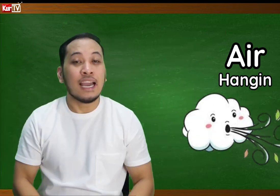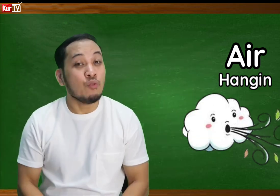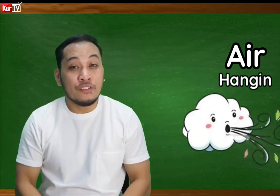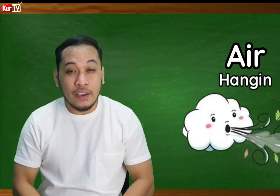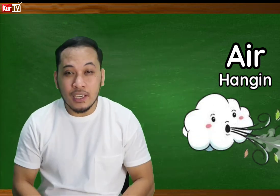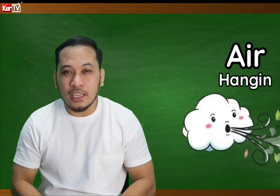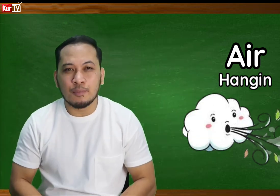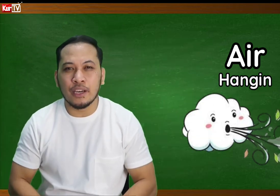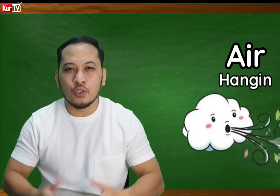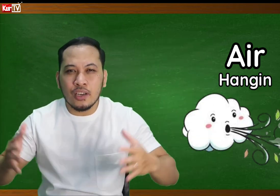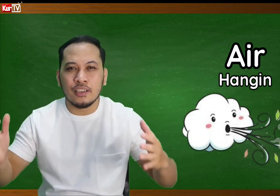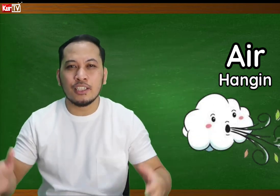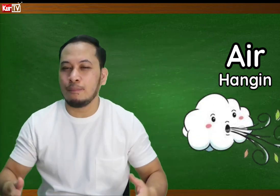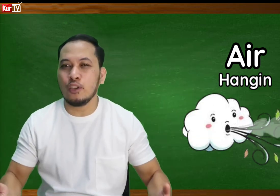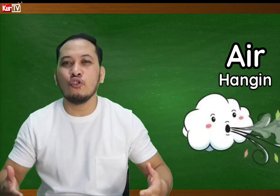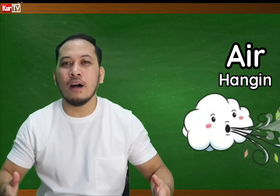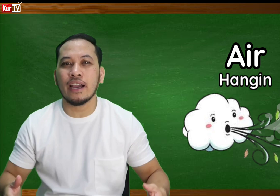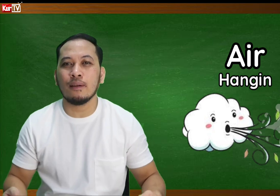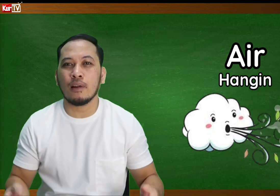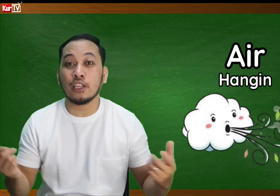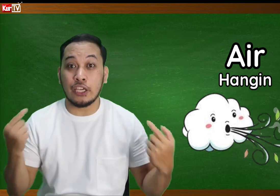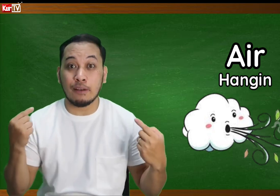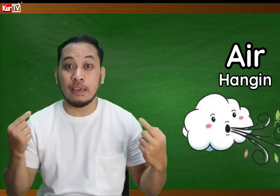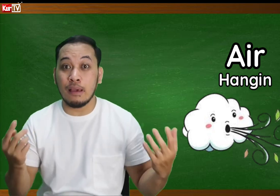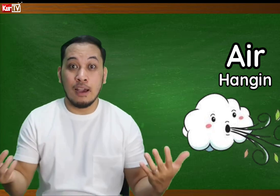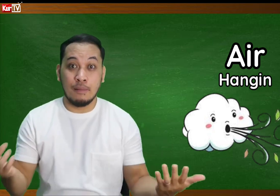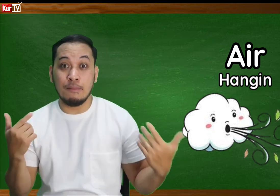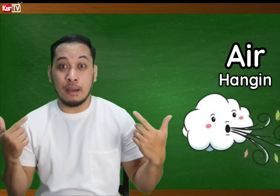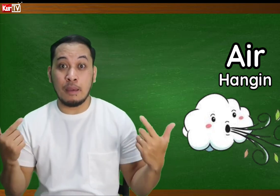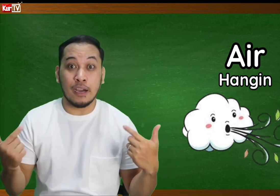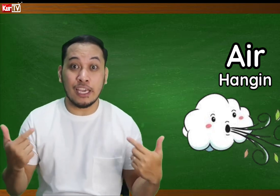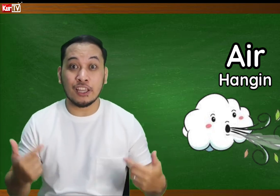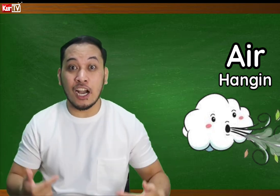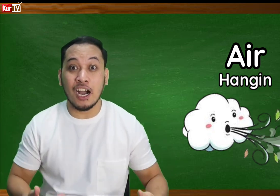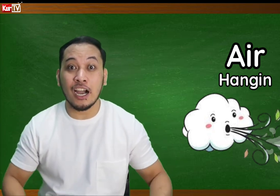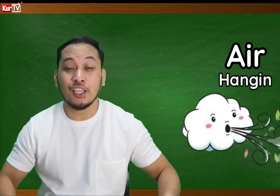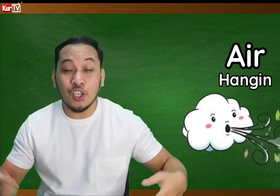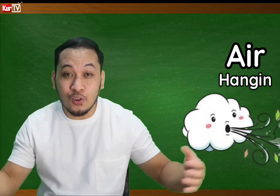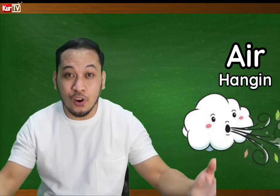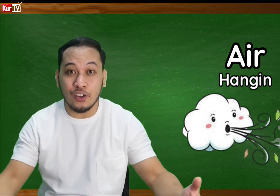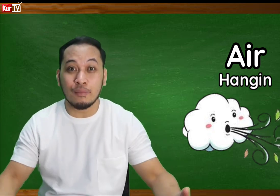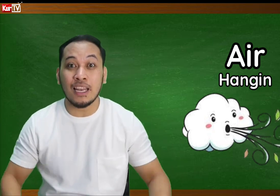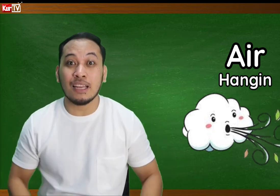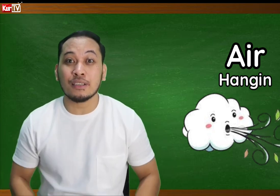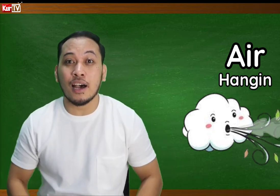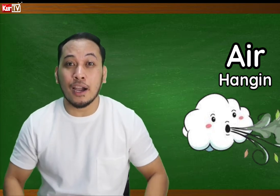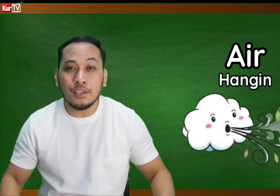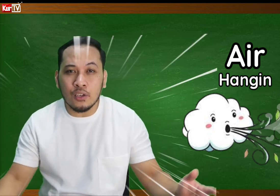Kailangan with facial expression yan. Isipin nyo, humangin na malakas. Ayan, may makikita kang hangin dyan, no? Ayan, no? May lalabas na hangin dyan, no?